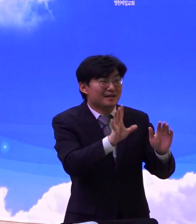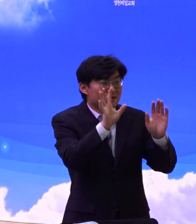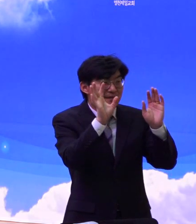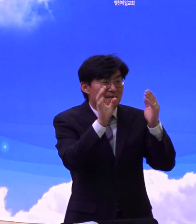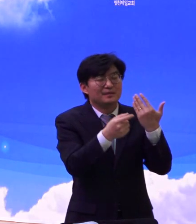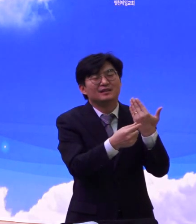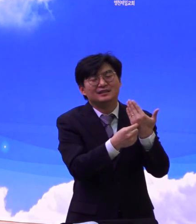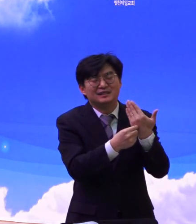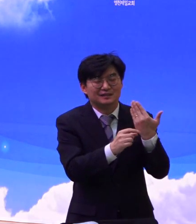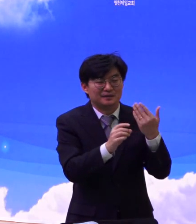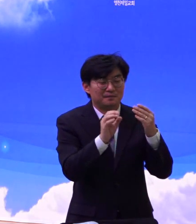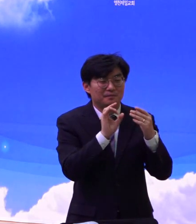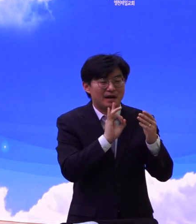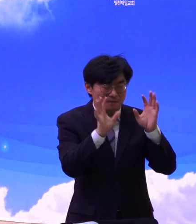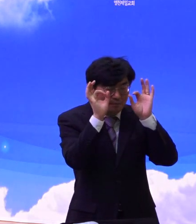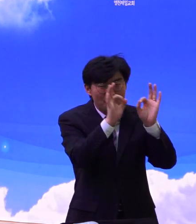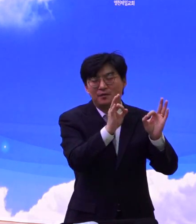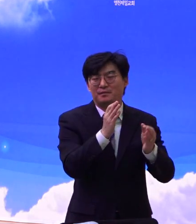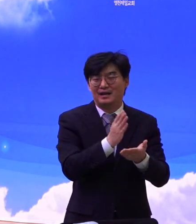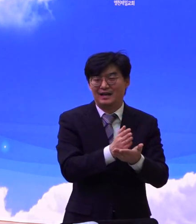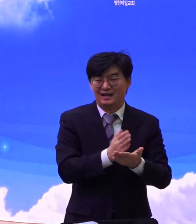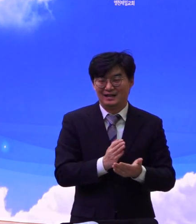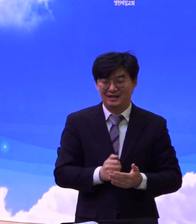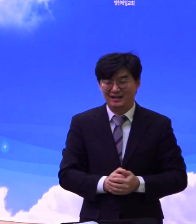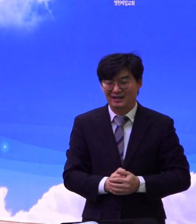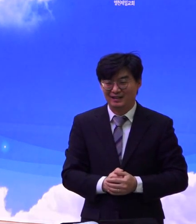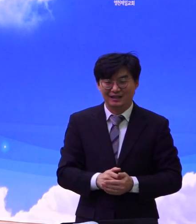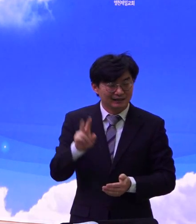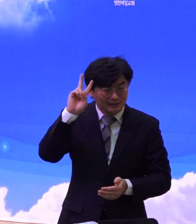같고 이것이 진짜 신앙 같은 그런 것이 없겠습니까?